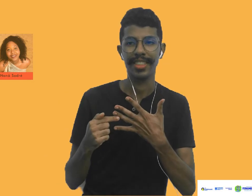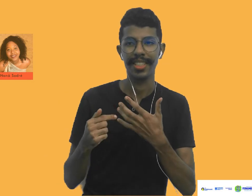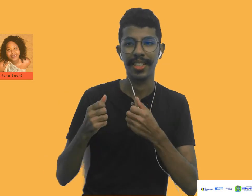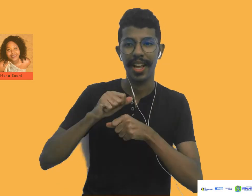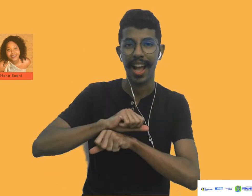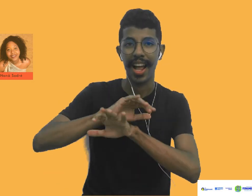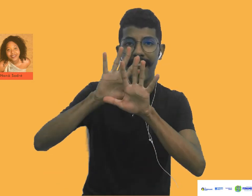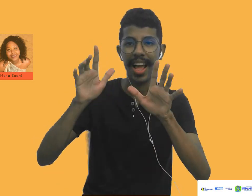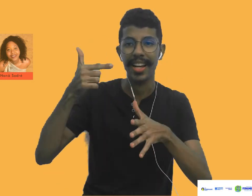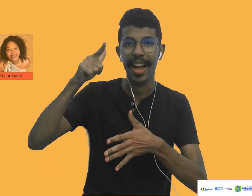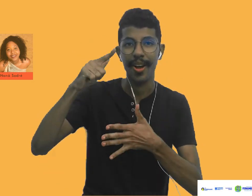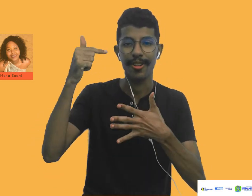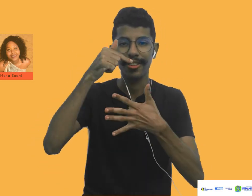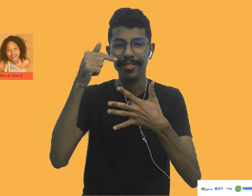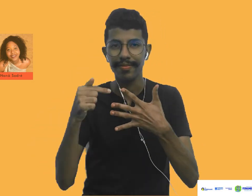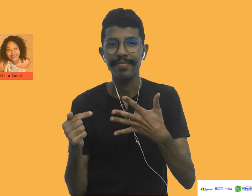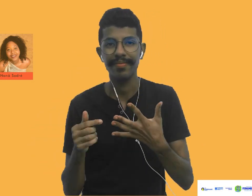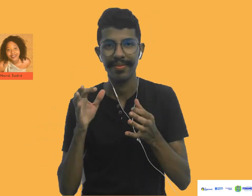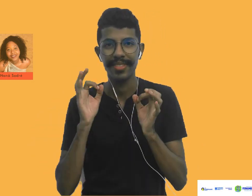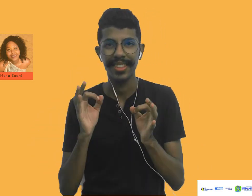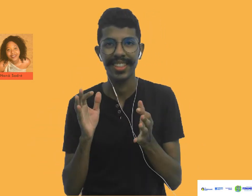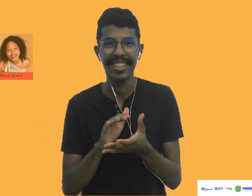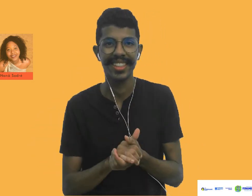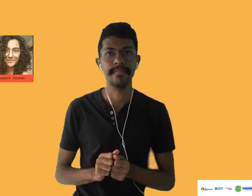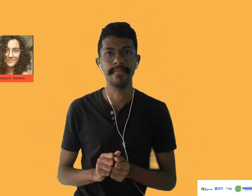Até brilho.